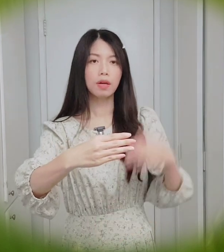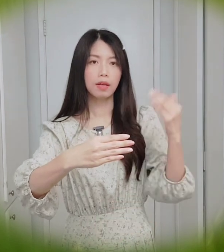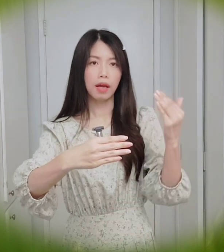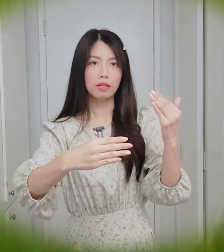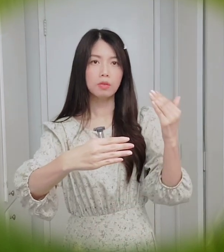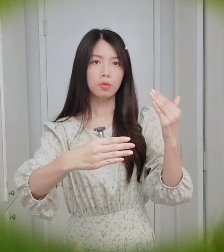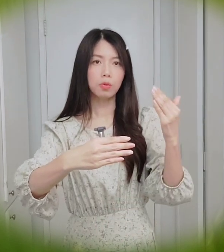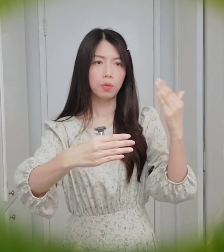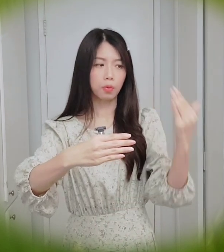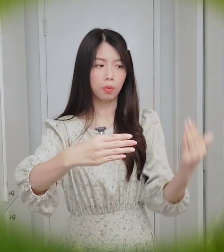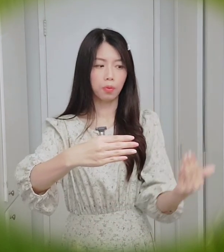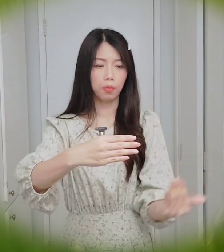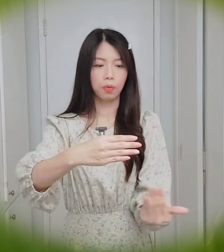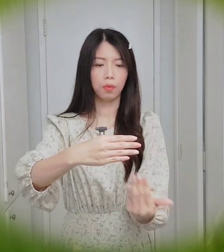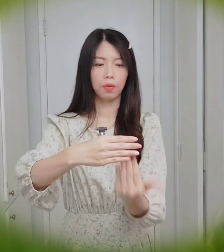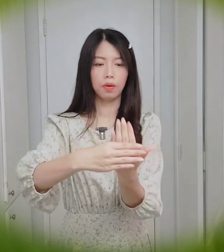해주시고 다른 손으로